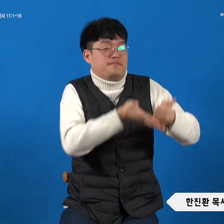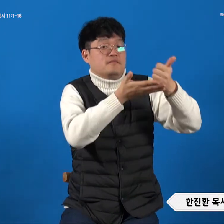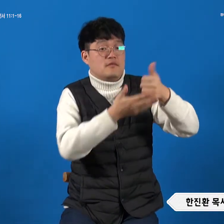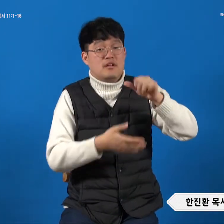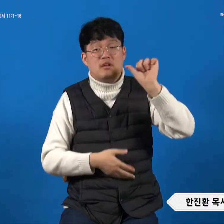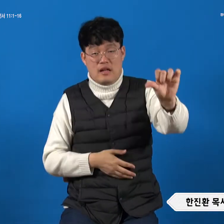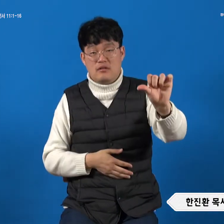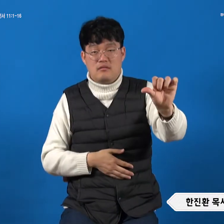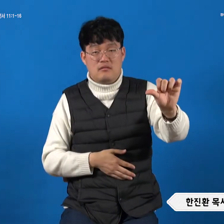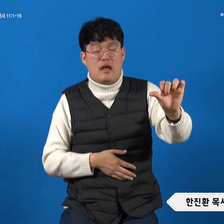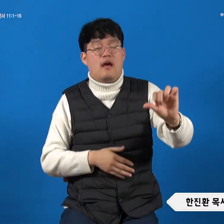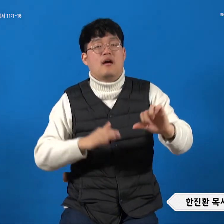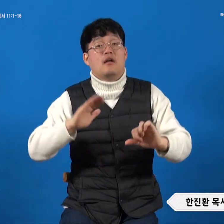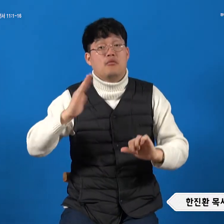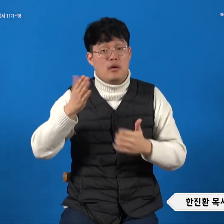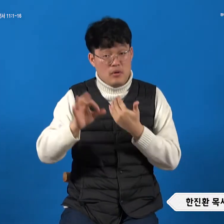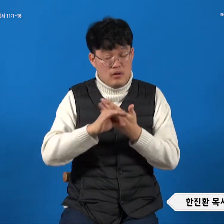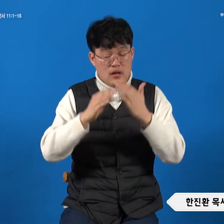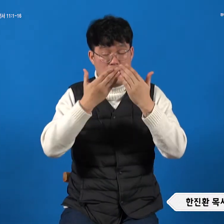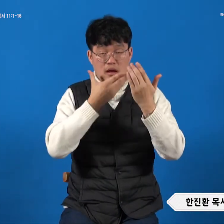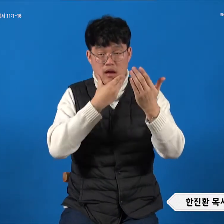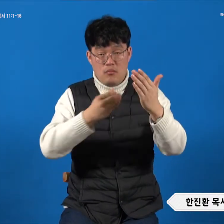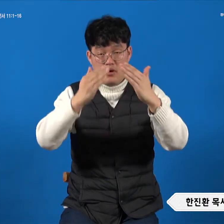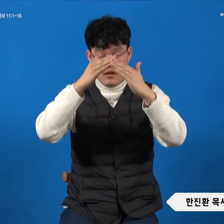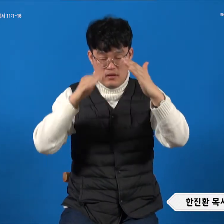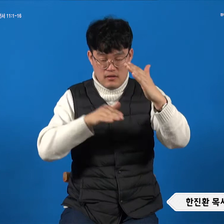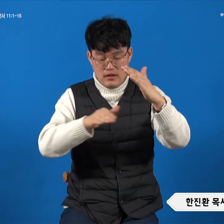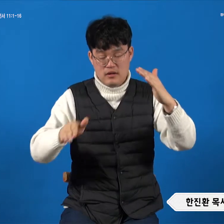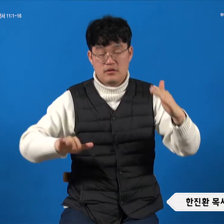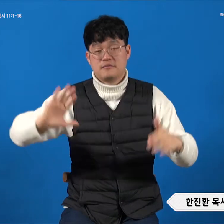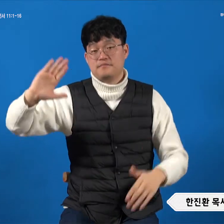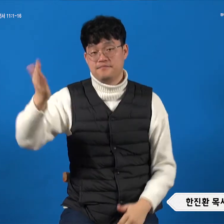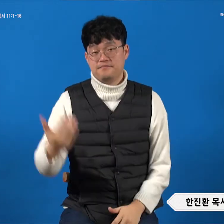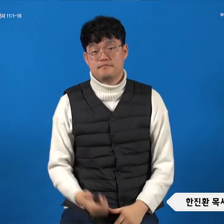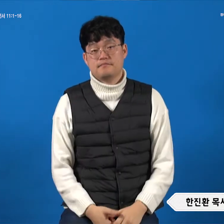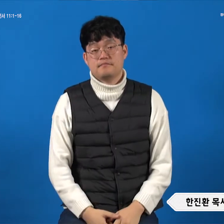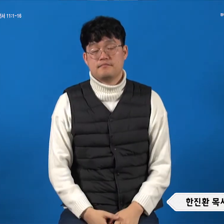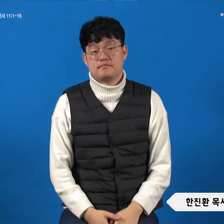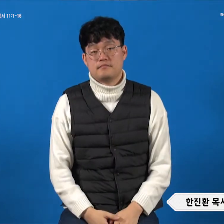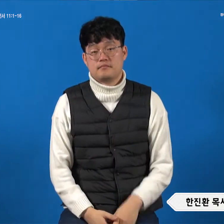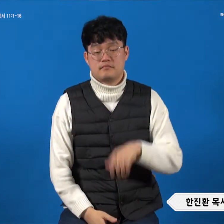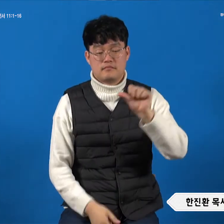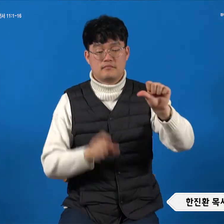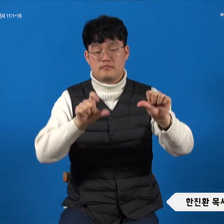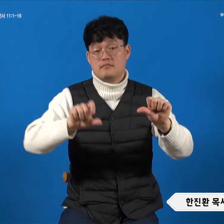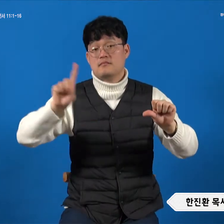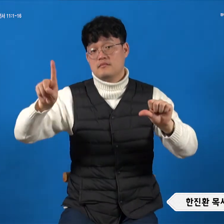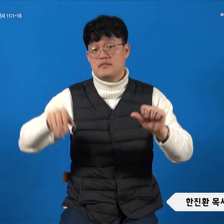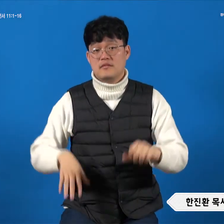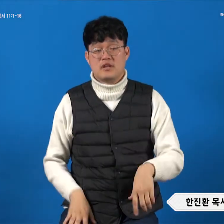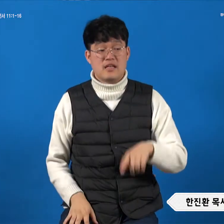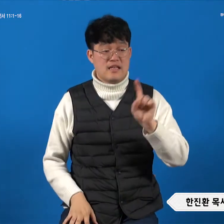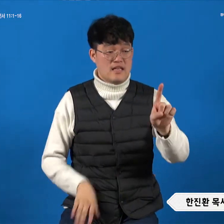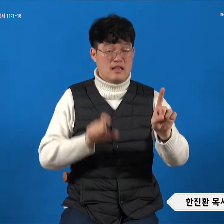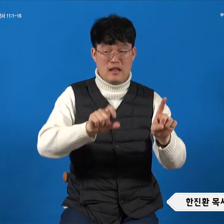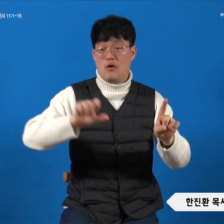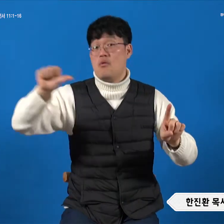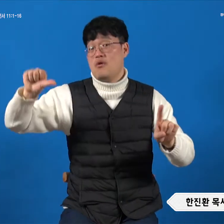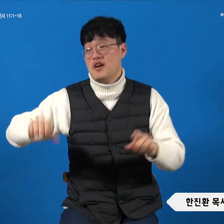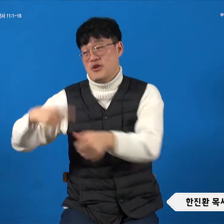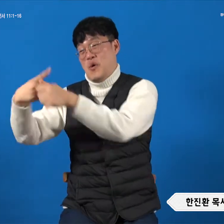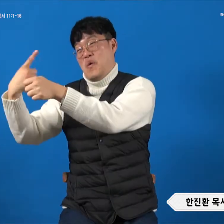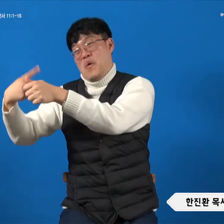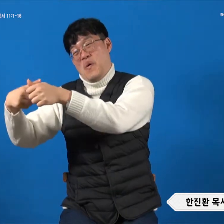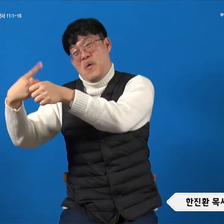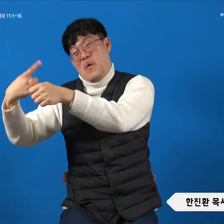말을 하는 것 5대1 그것이 행복한 가정을 이루는 마법의 비율입니다. 5대1이 아니고